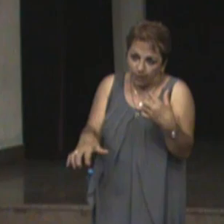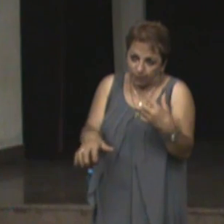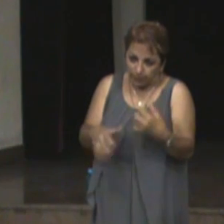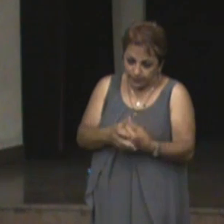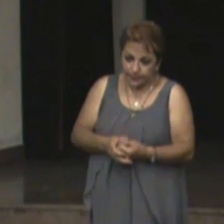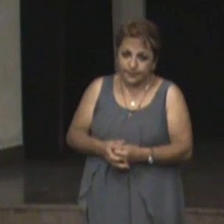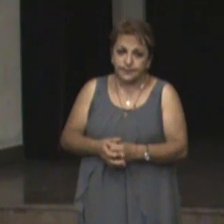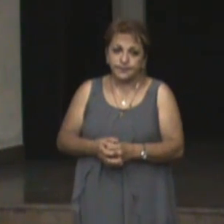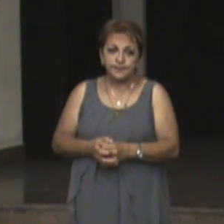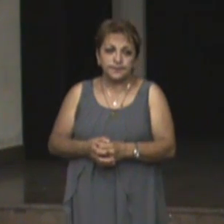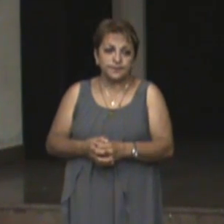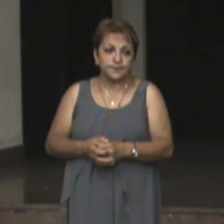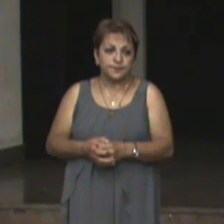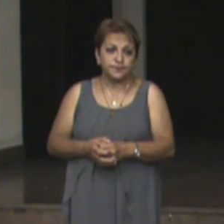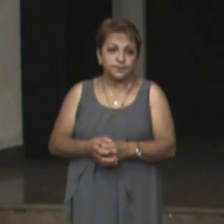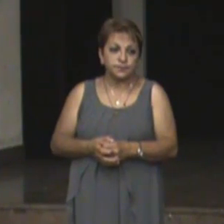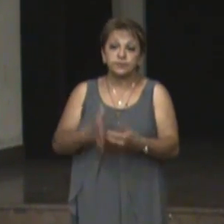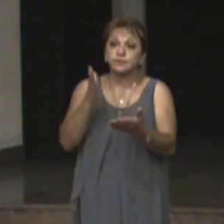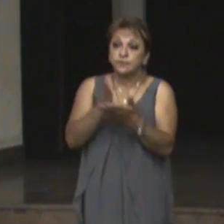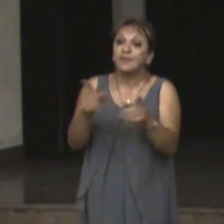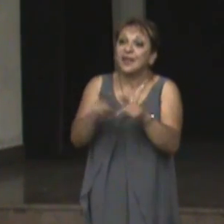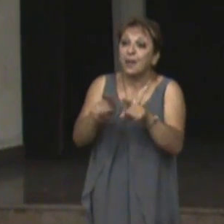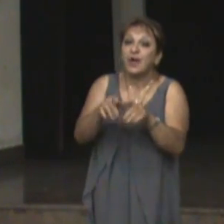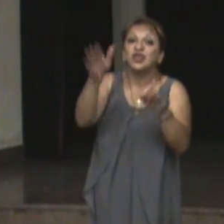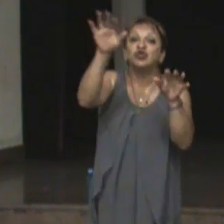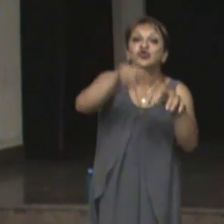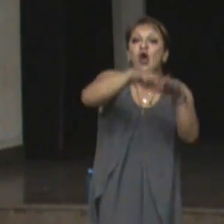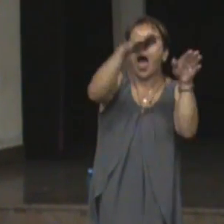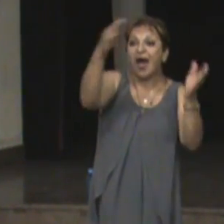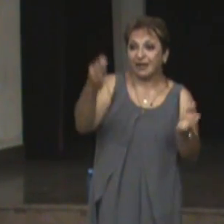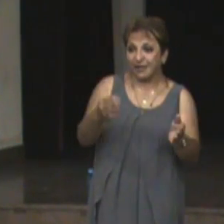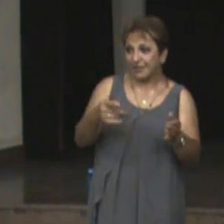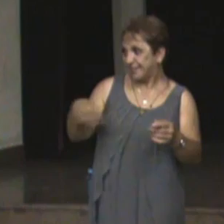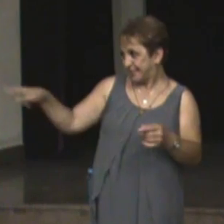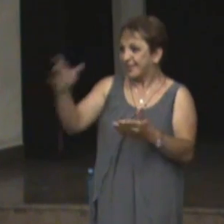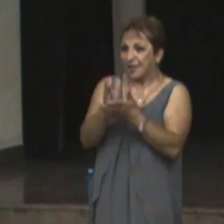են։ Մեզանից շատերը նման են այն ժայռի վրա ընկած սերմի,